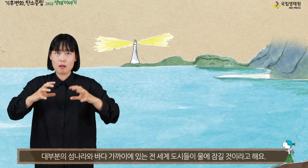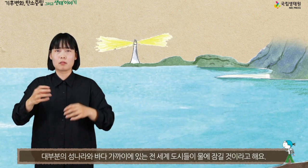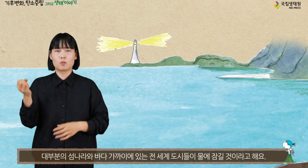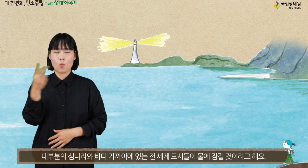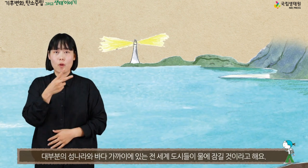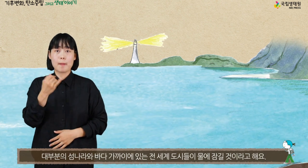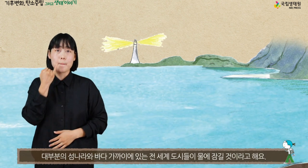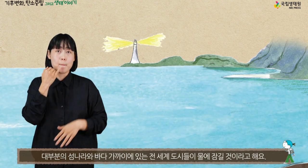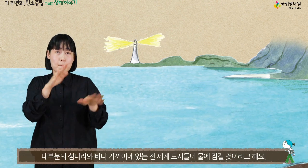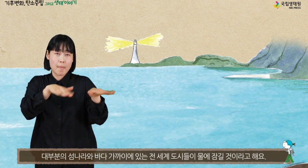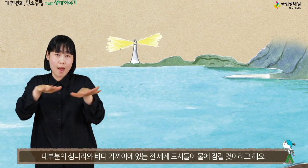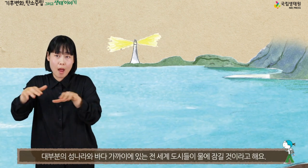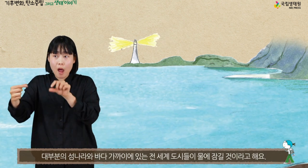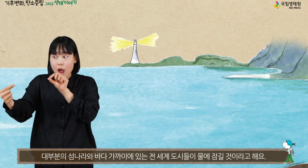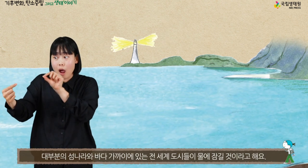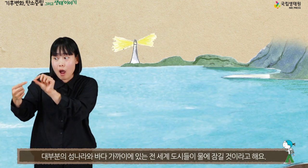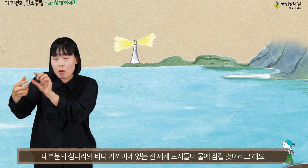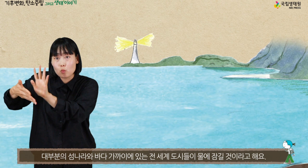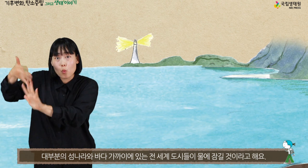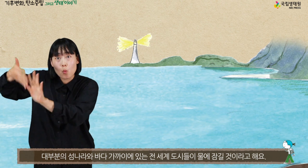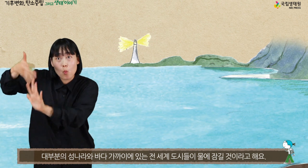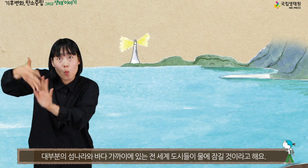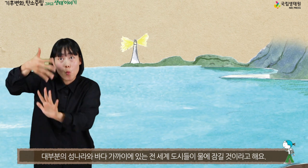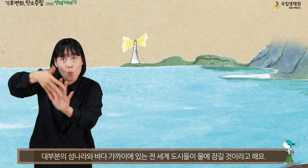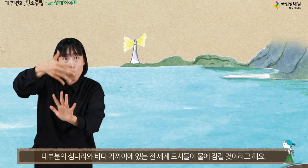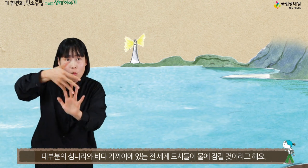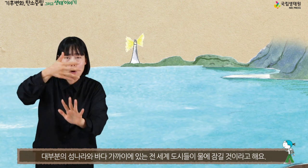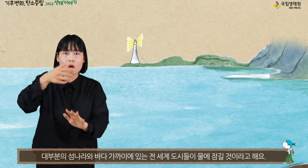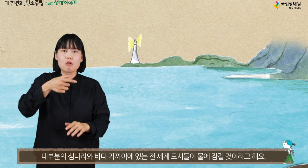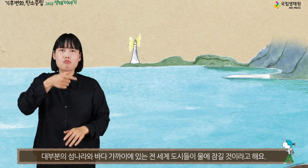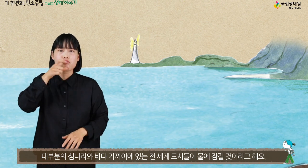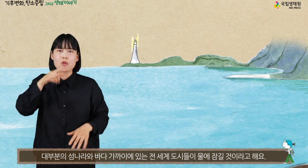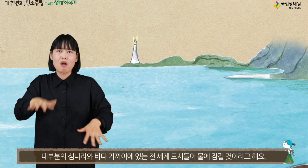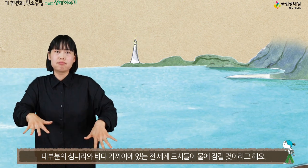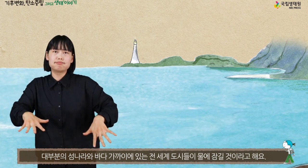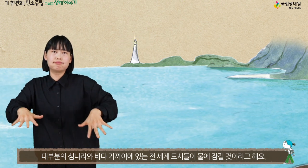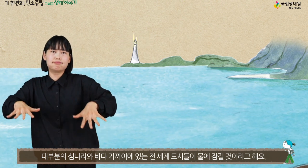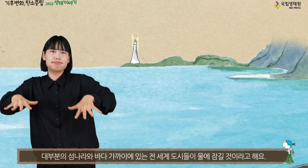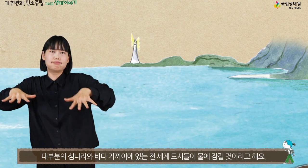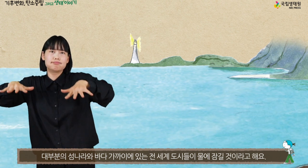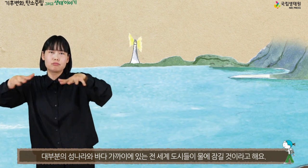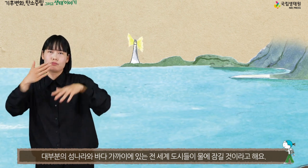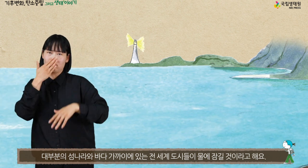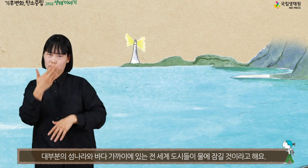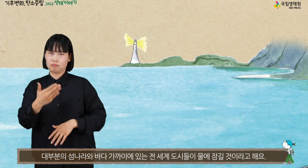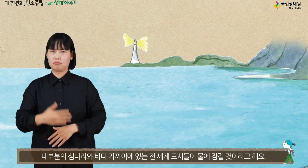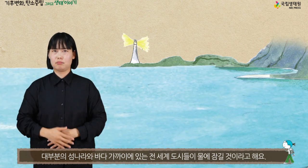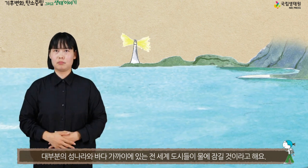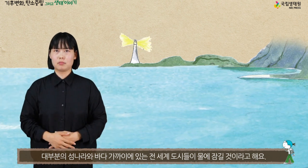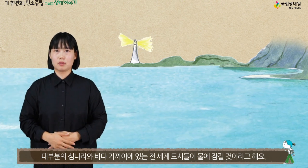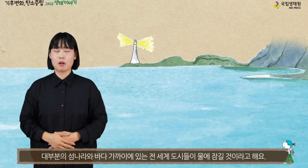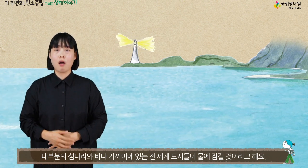대부분의 섬나라와 바다 가까이에 있는 전 세계 도시들이 물에 잠길 것이라고 해요.